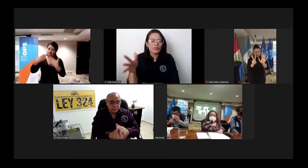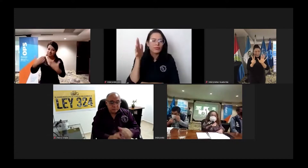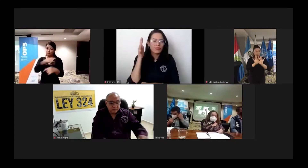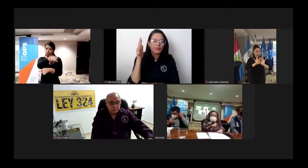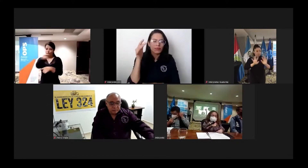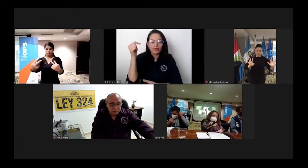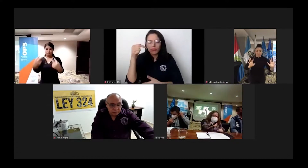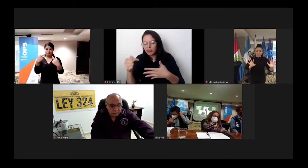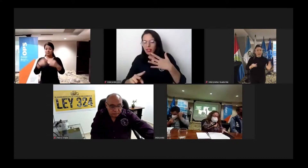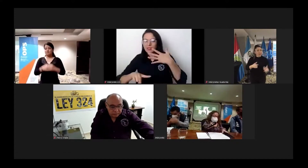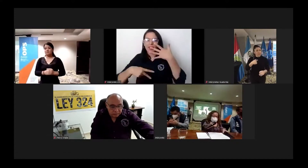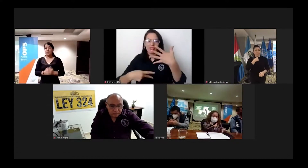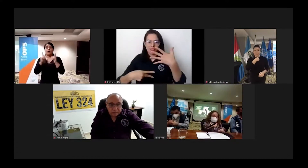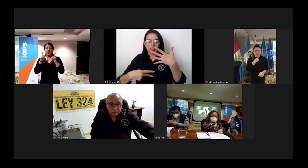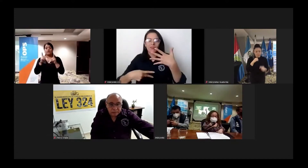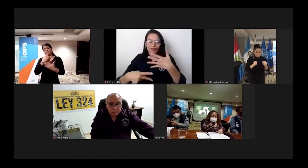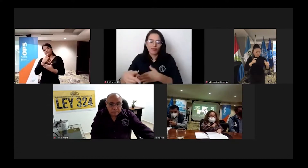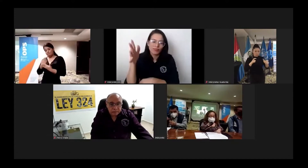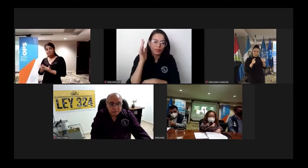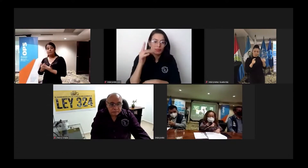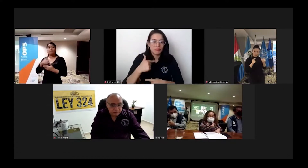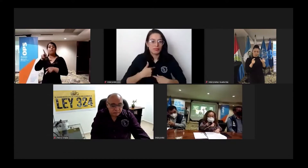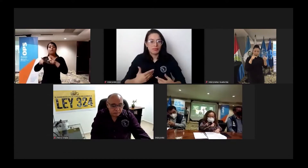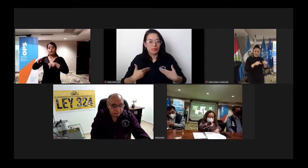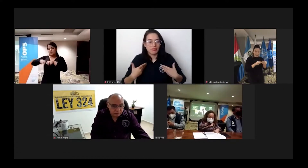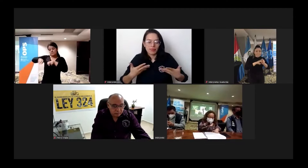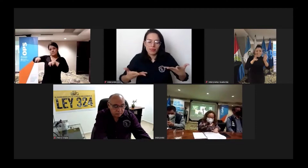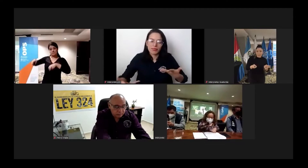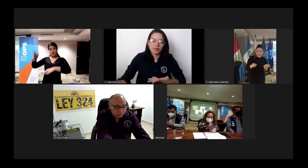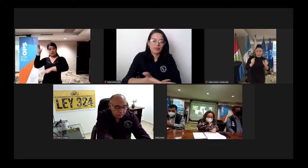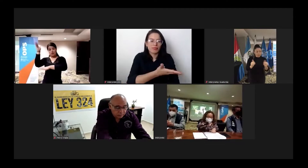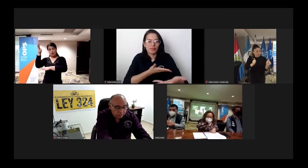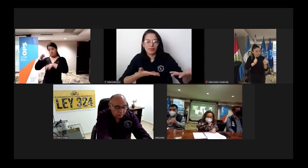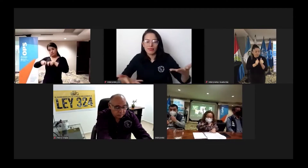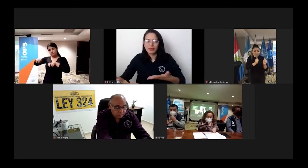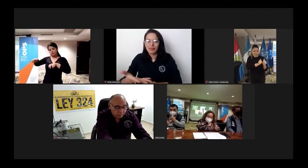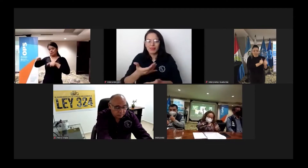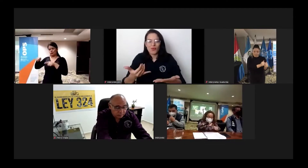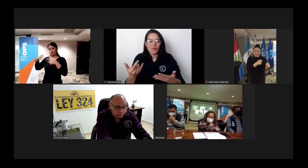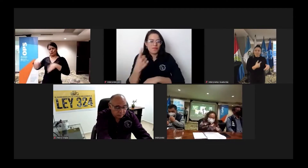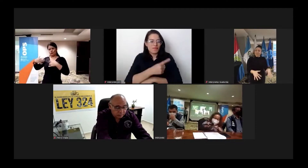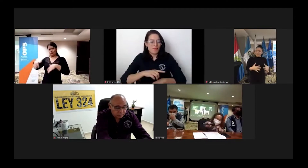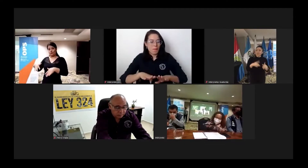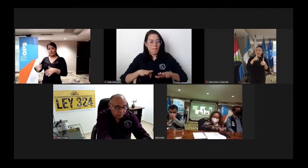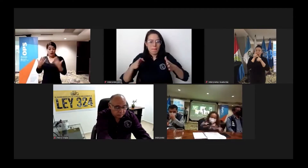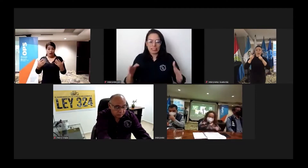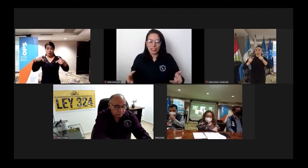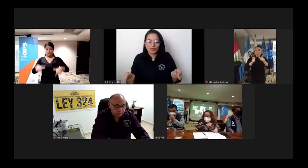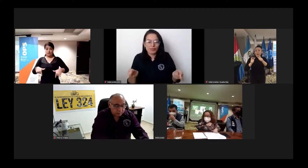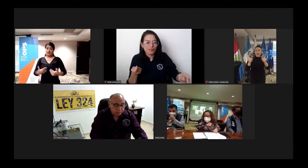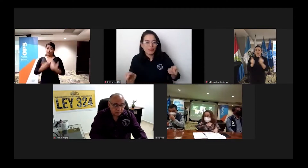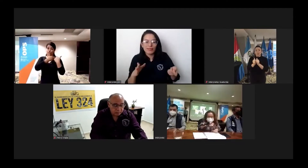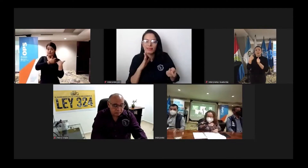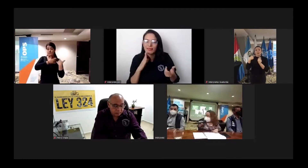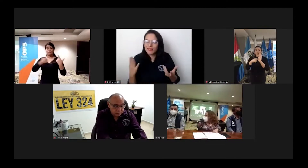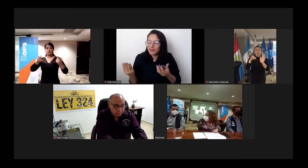Qué gusto coordinar esta mesa en compañía y coordinada conjuntamente con José